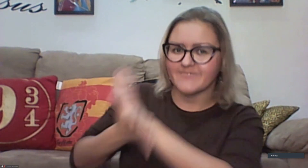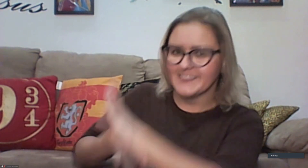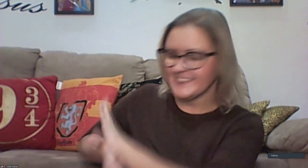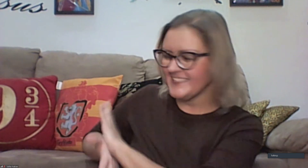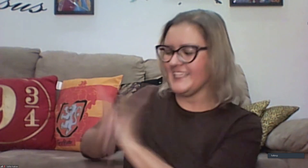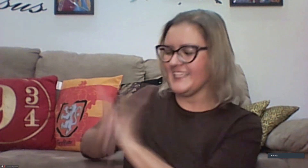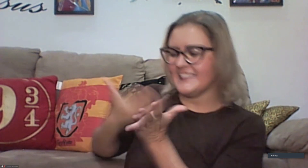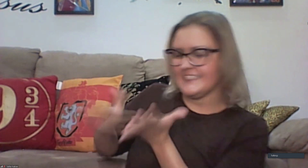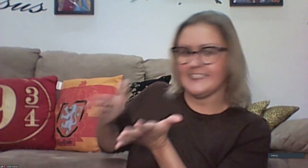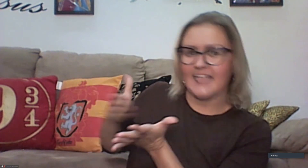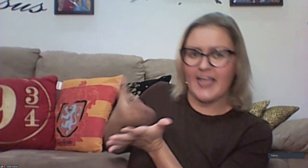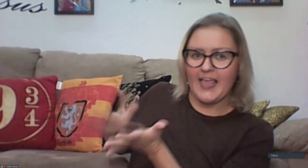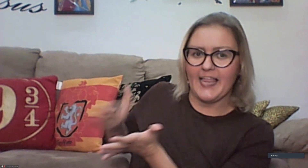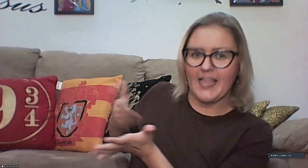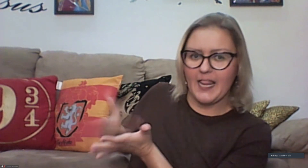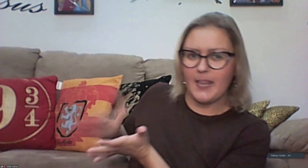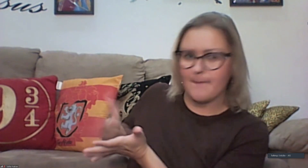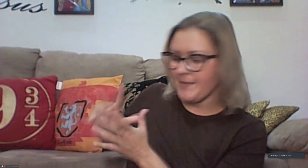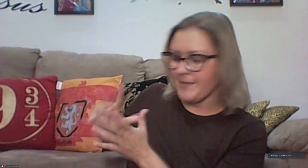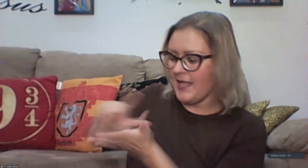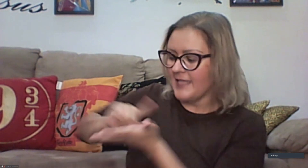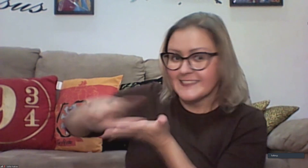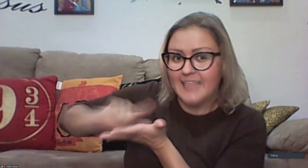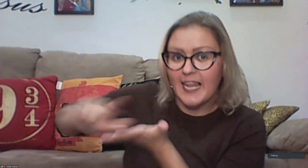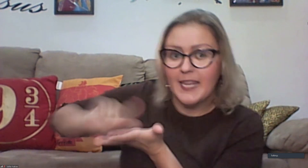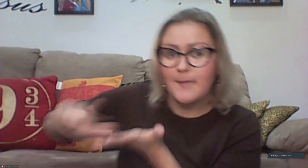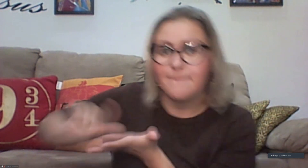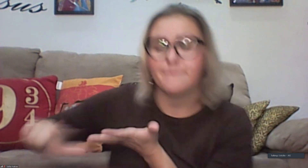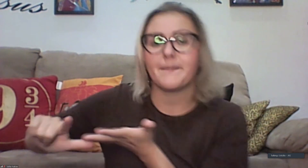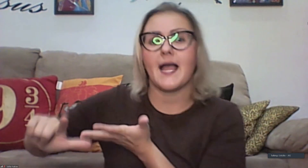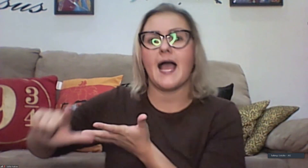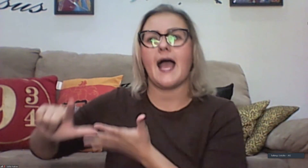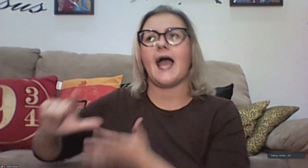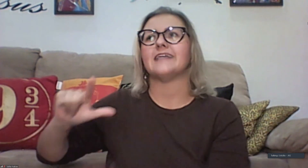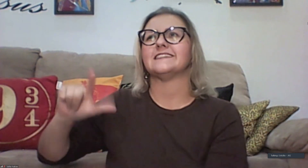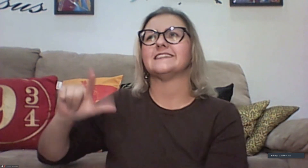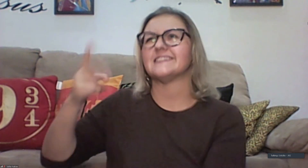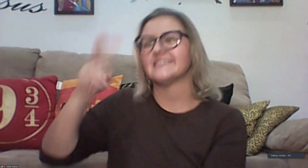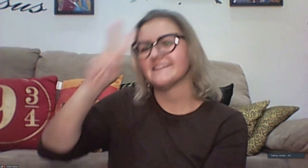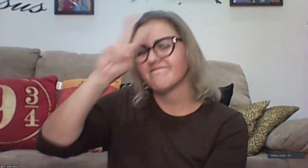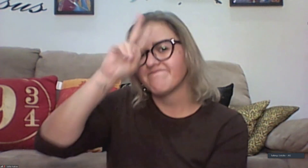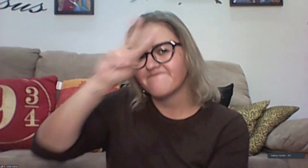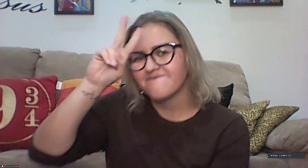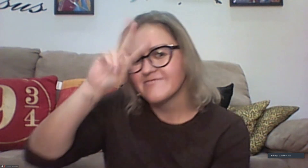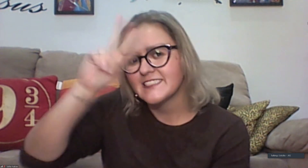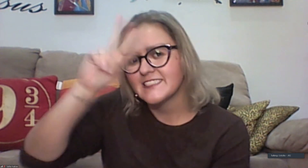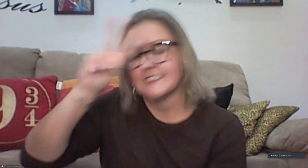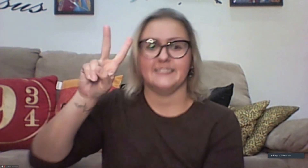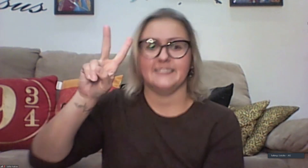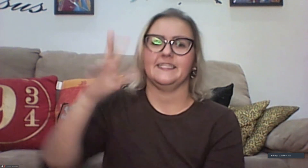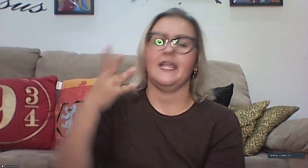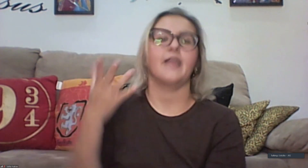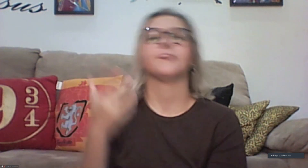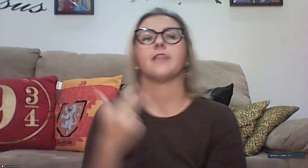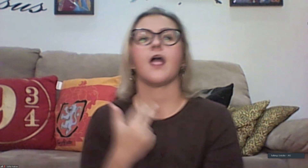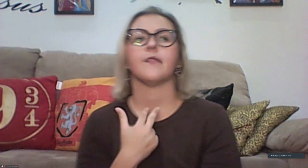Surdos sofrem muito preconceito, isso acontece bastante, não conseguem escrever, e na história a gente vê